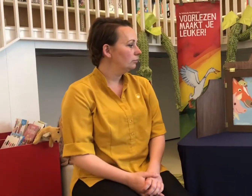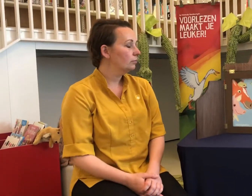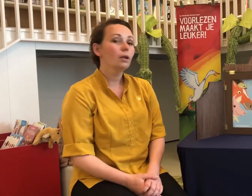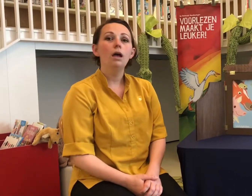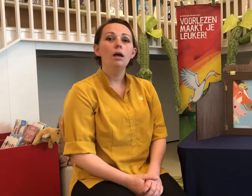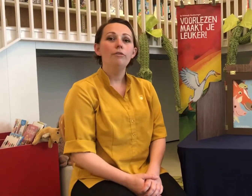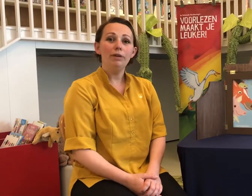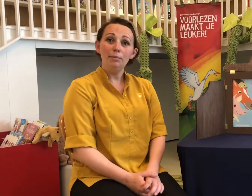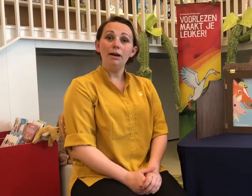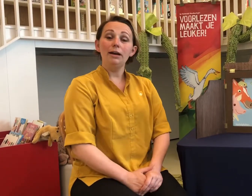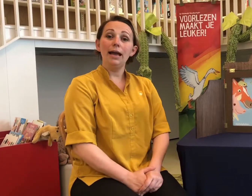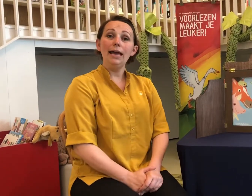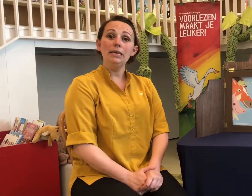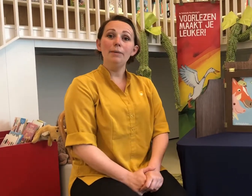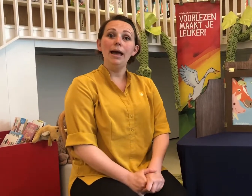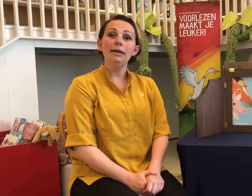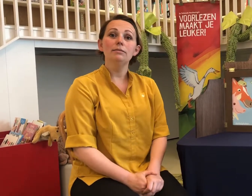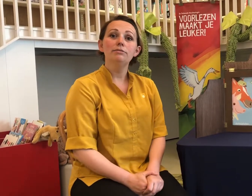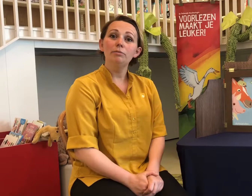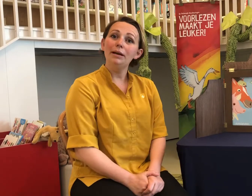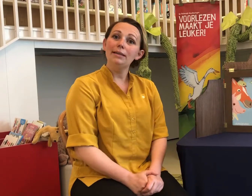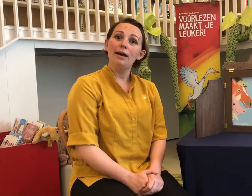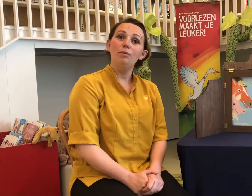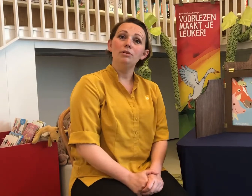We hebben er een geitje bij van Mariette Huijberts.